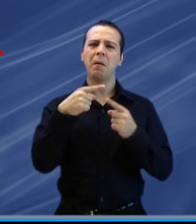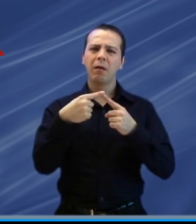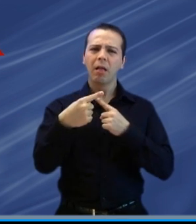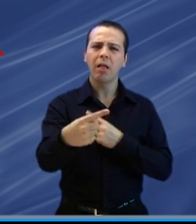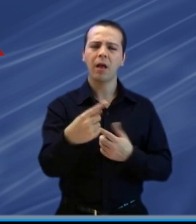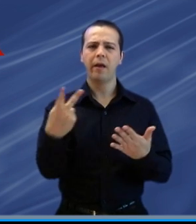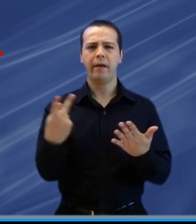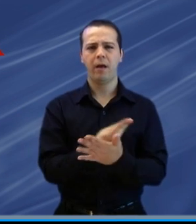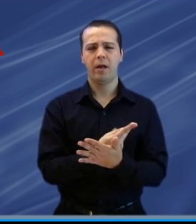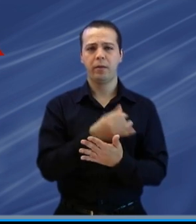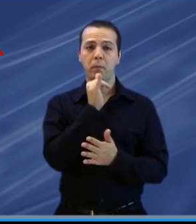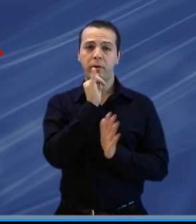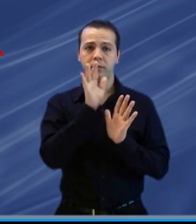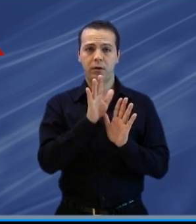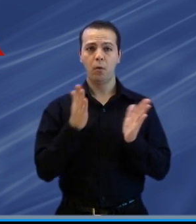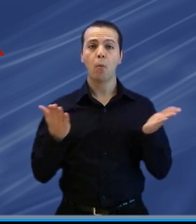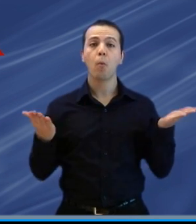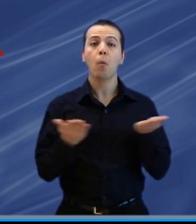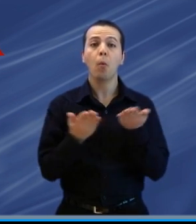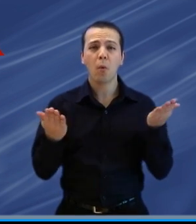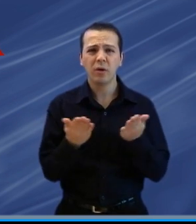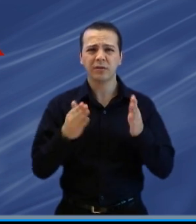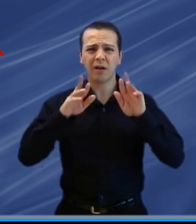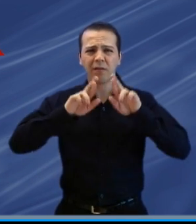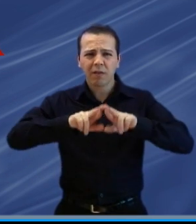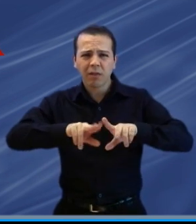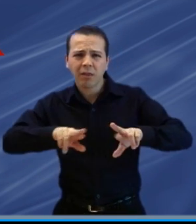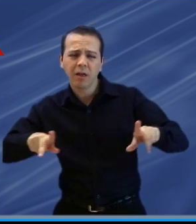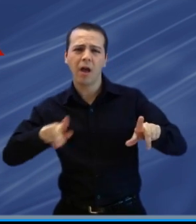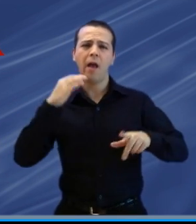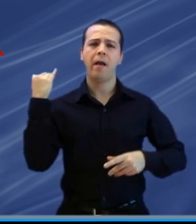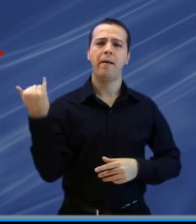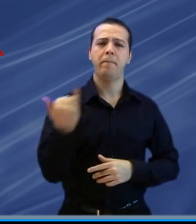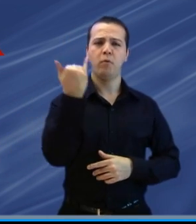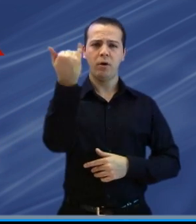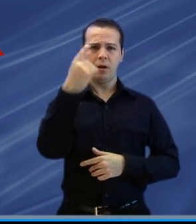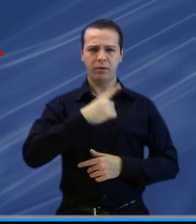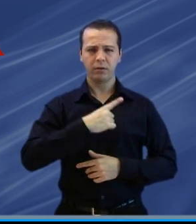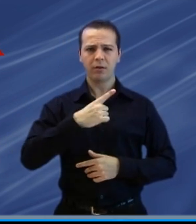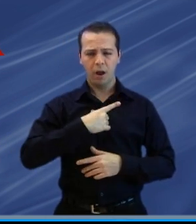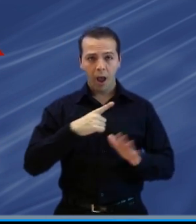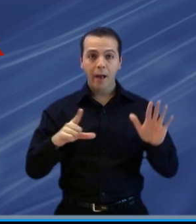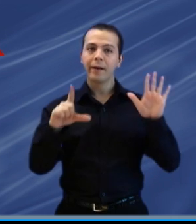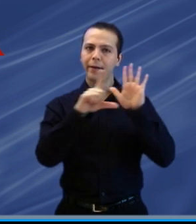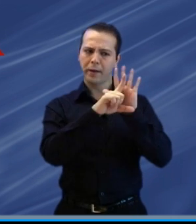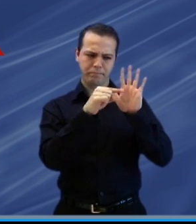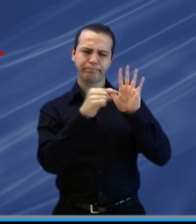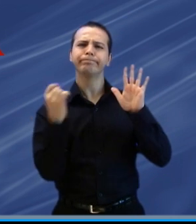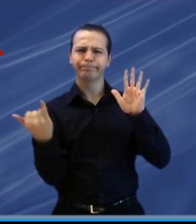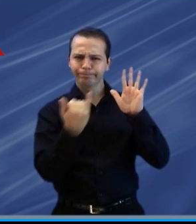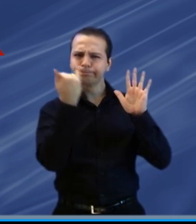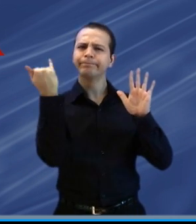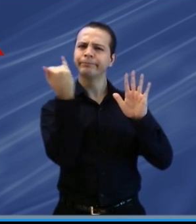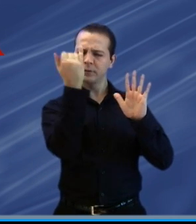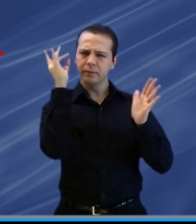história. Hoje, por mais válida e importante que seja a lei de cotas,